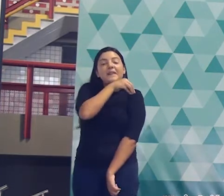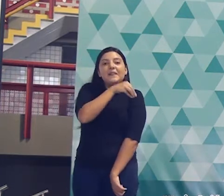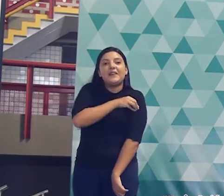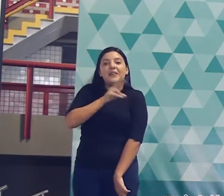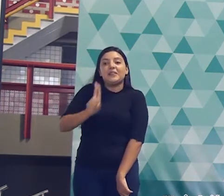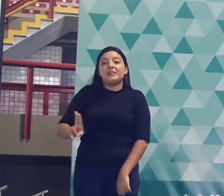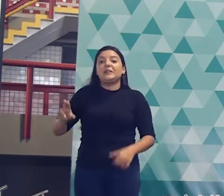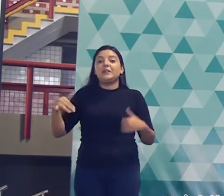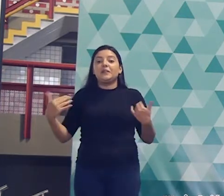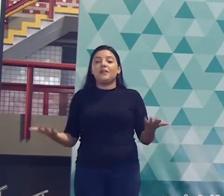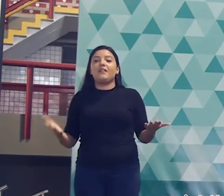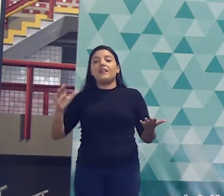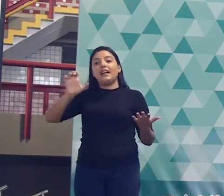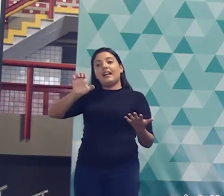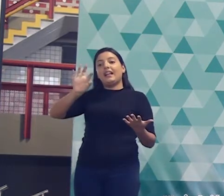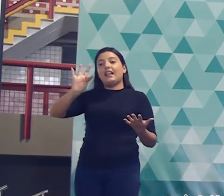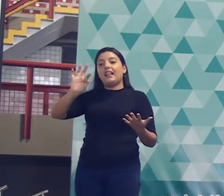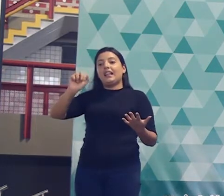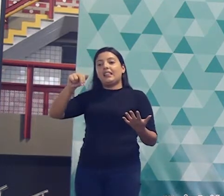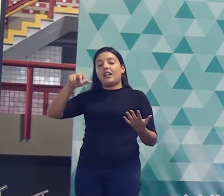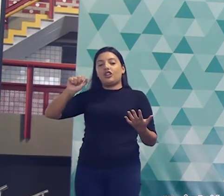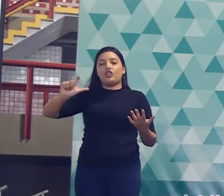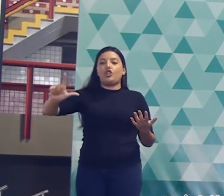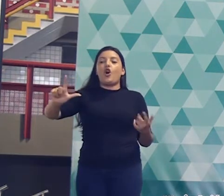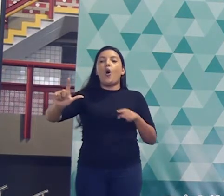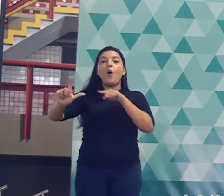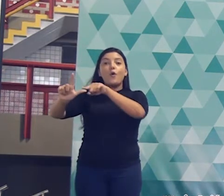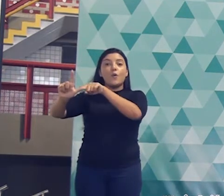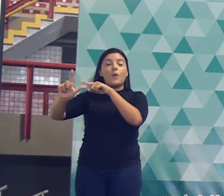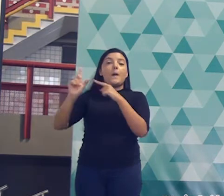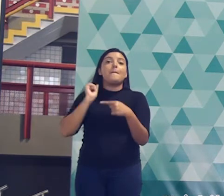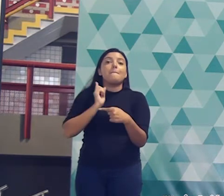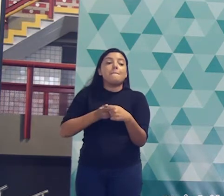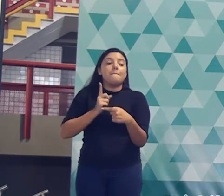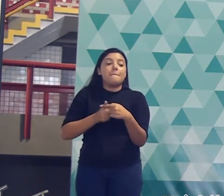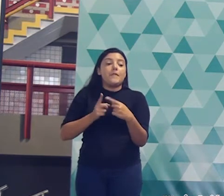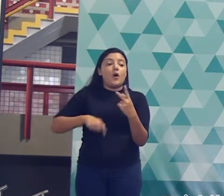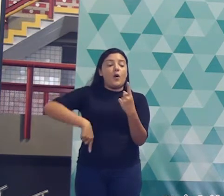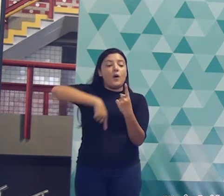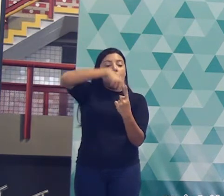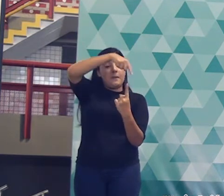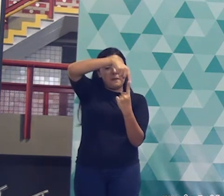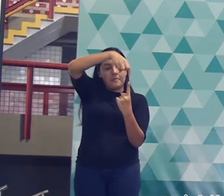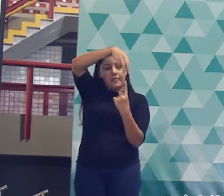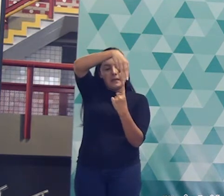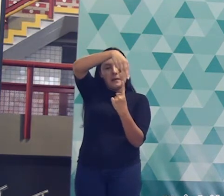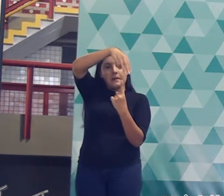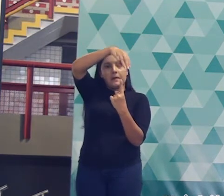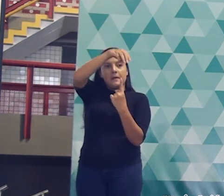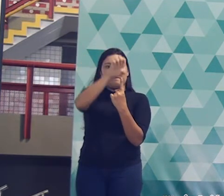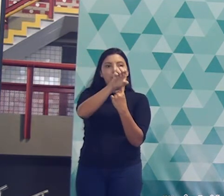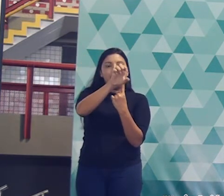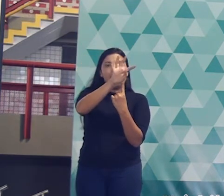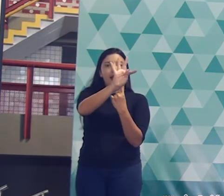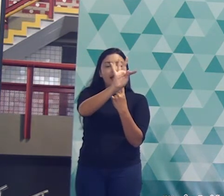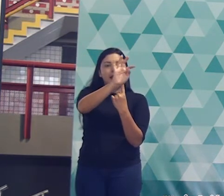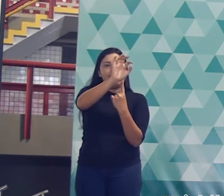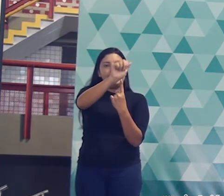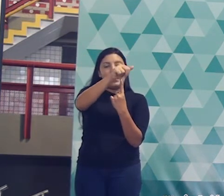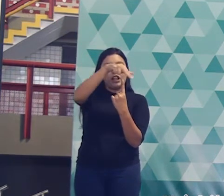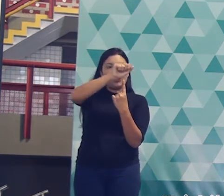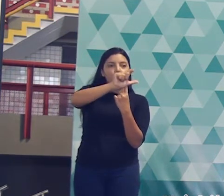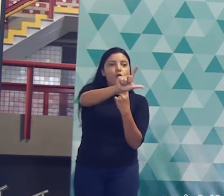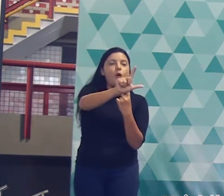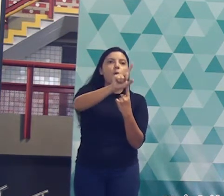ingeriu, qual foi? O etanol. Porque, galera, o metanol, de novo,